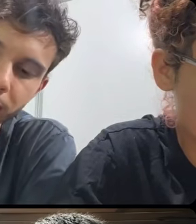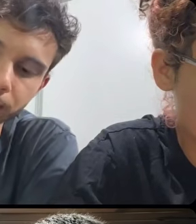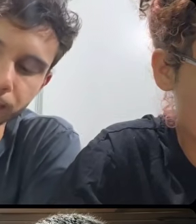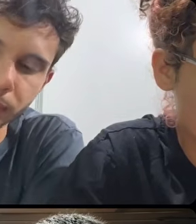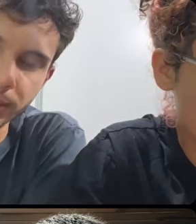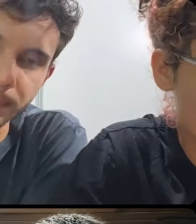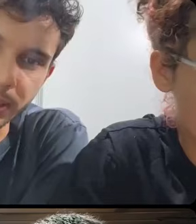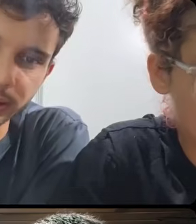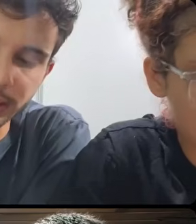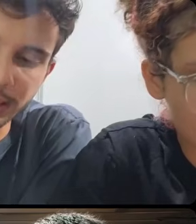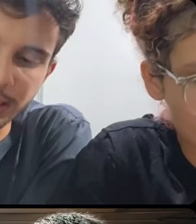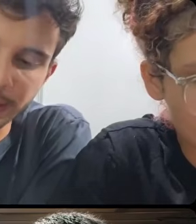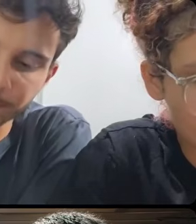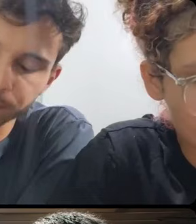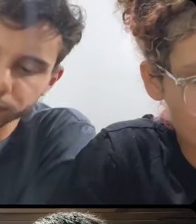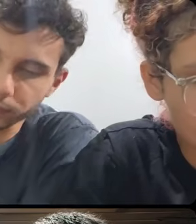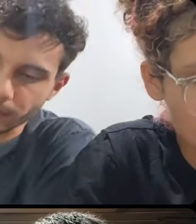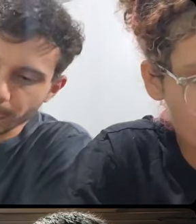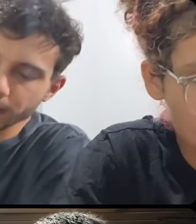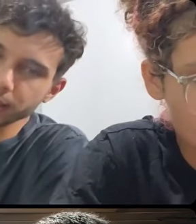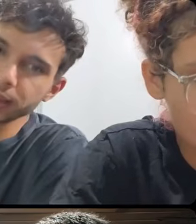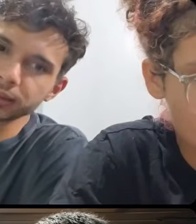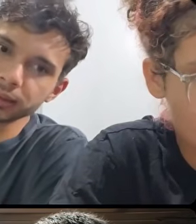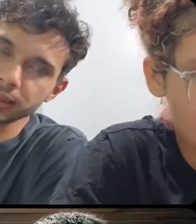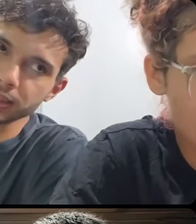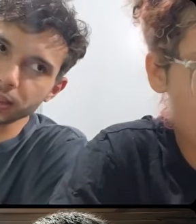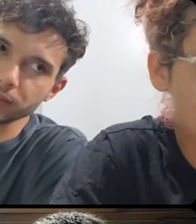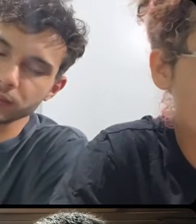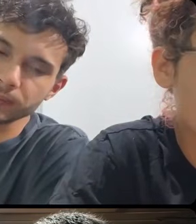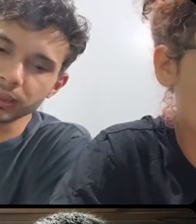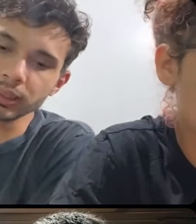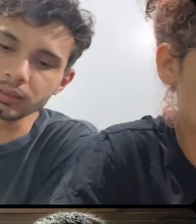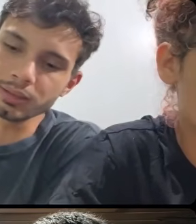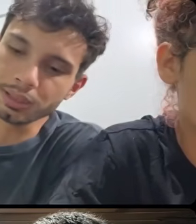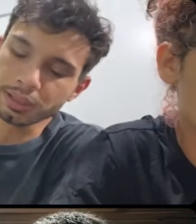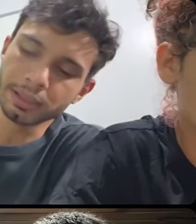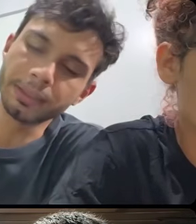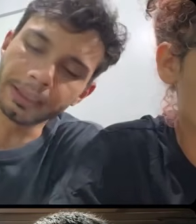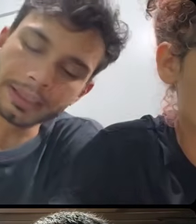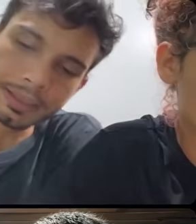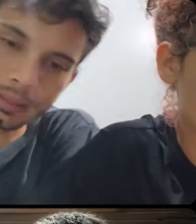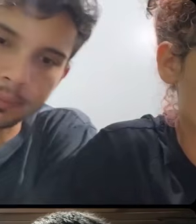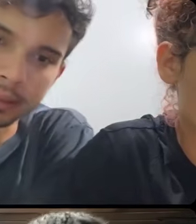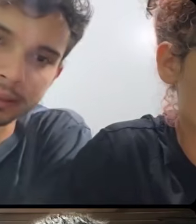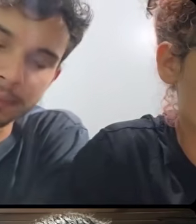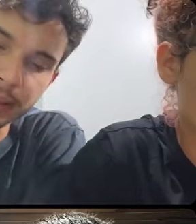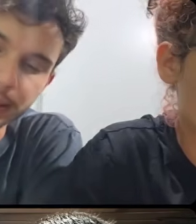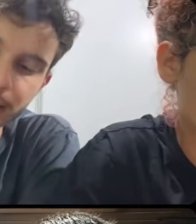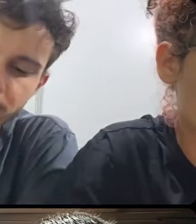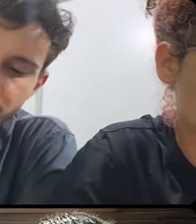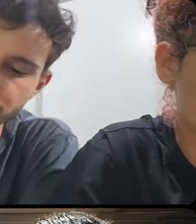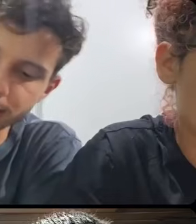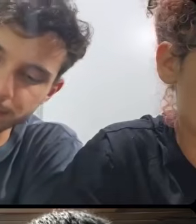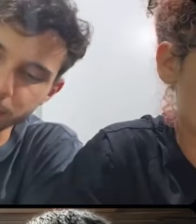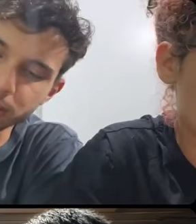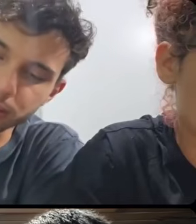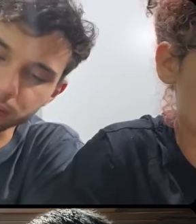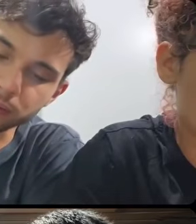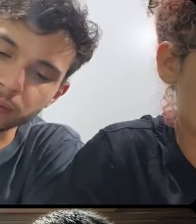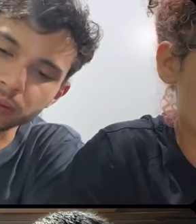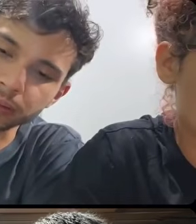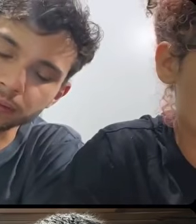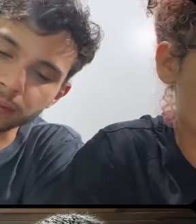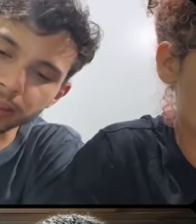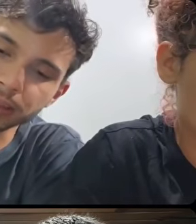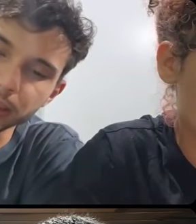por um tempo ali pôr em prática na igreja, né, de ensinar alguns meninos e meninas, né, para interpretar, sinalizar as